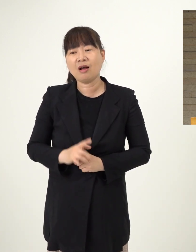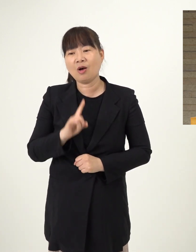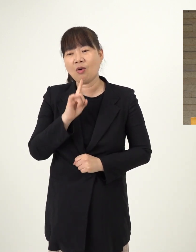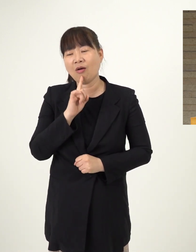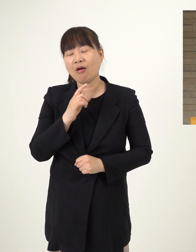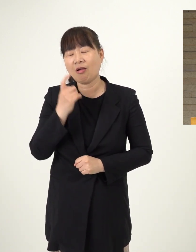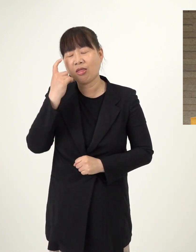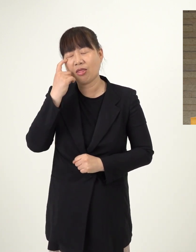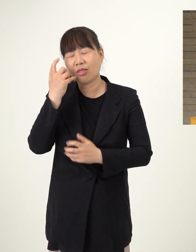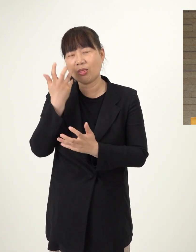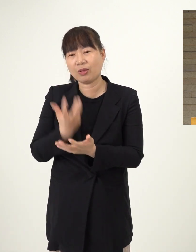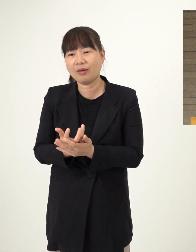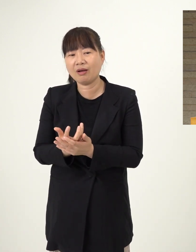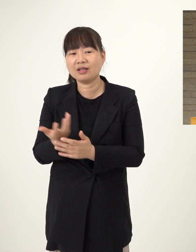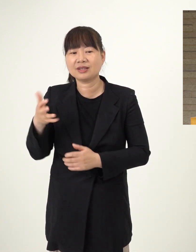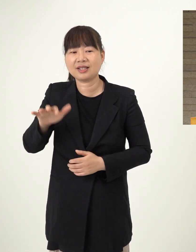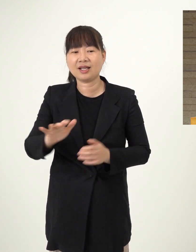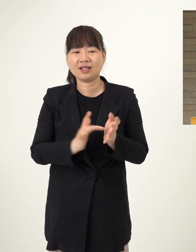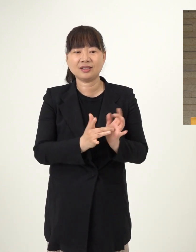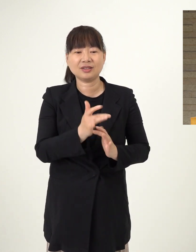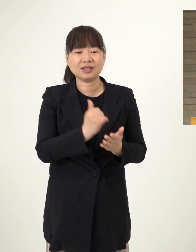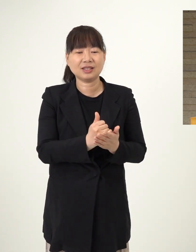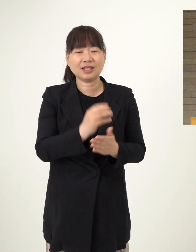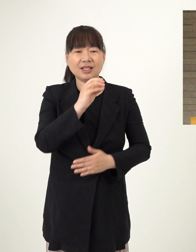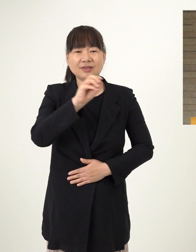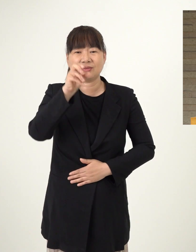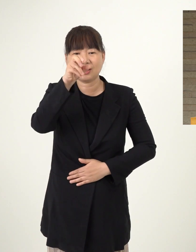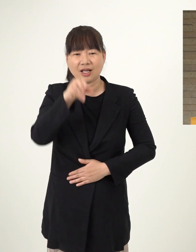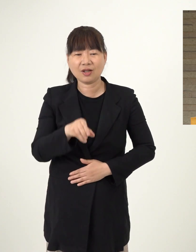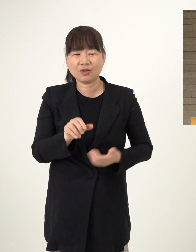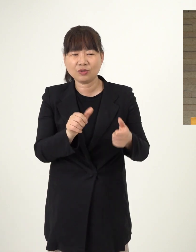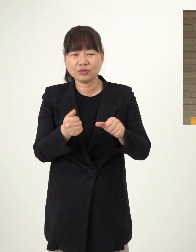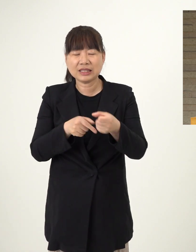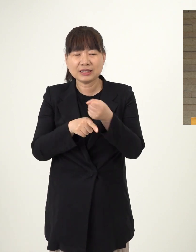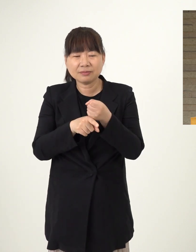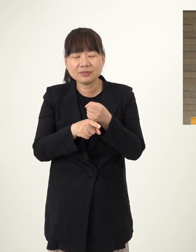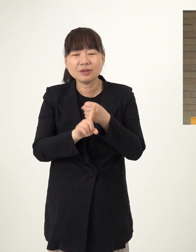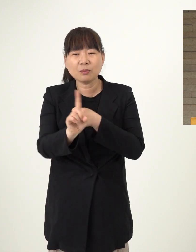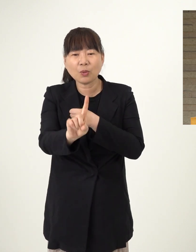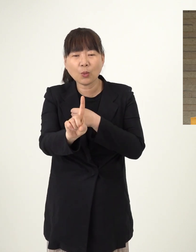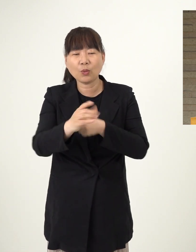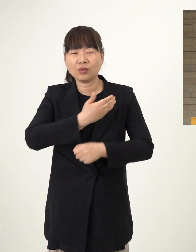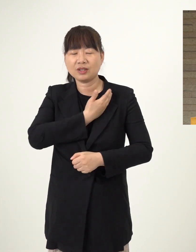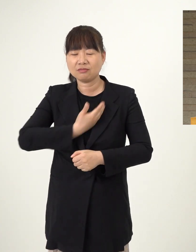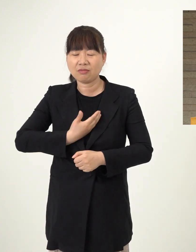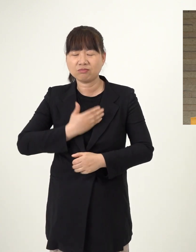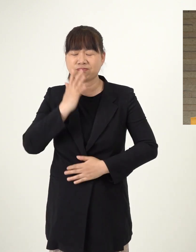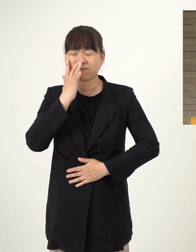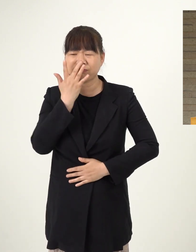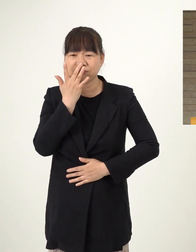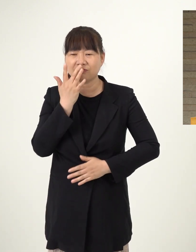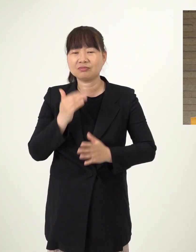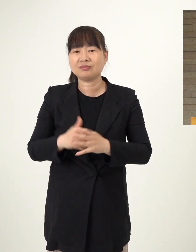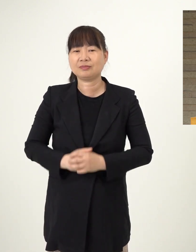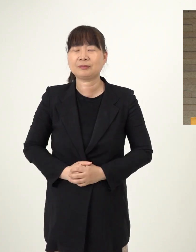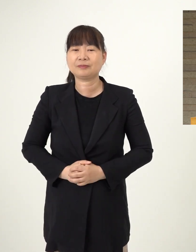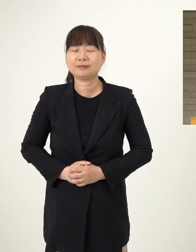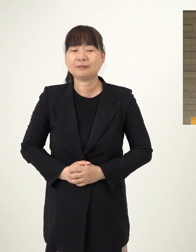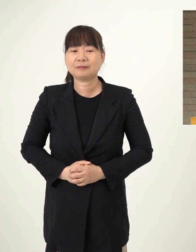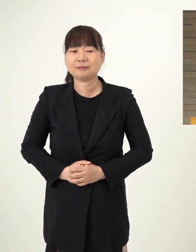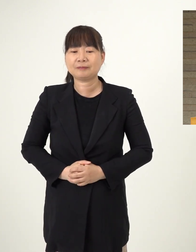충격적인데, 그리고 이 예수님의 십자가의 죽음의 의미에 대해서 제자들이 지금 잘 못 알아들었어요.